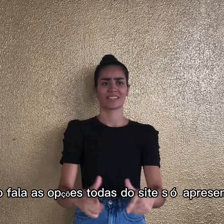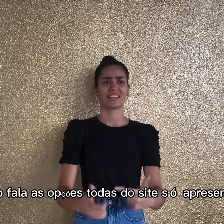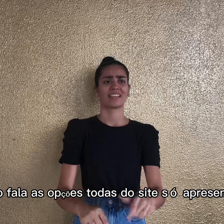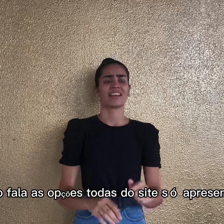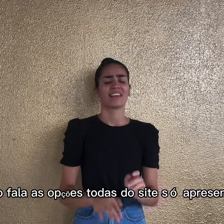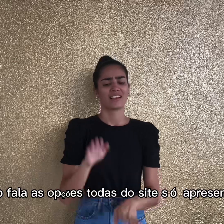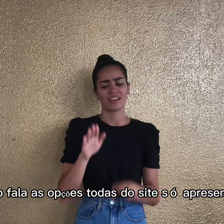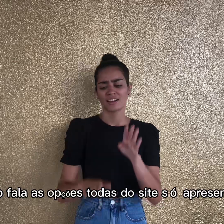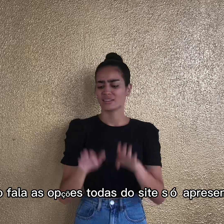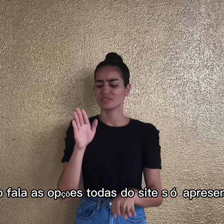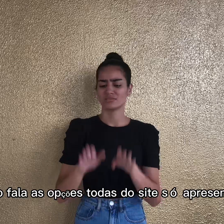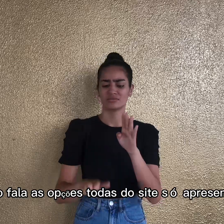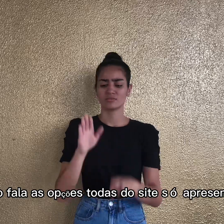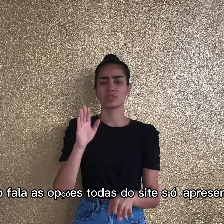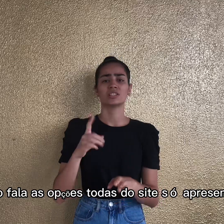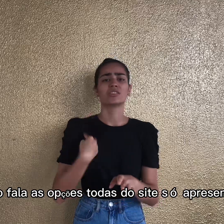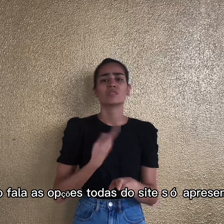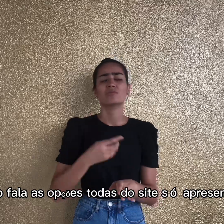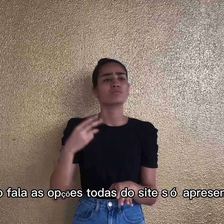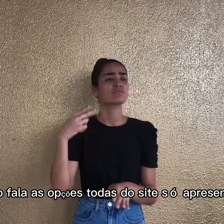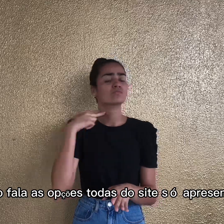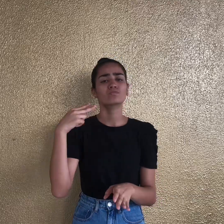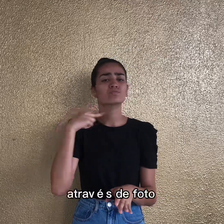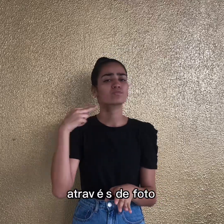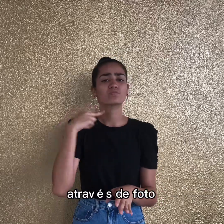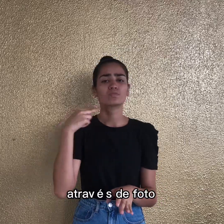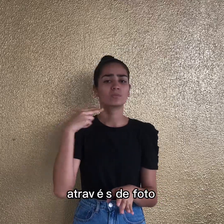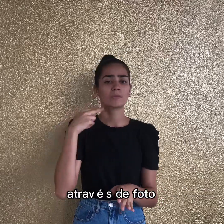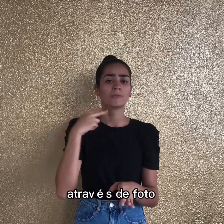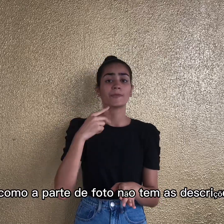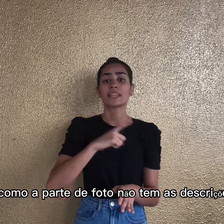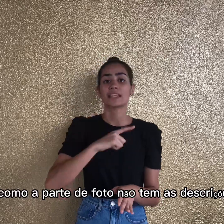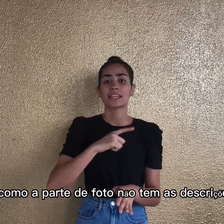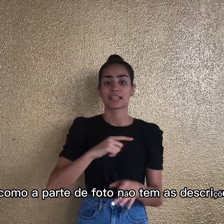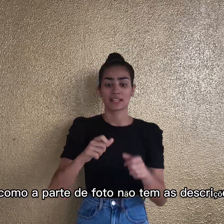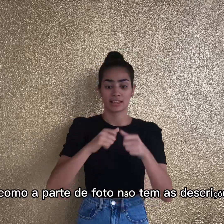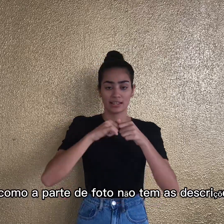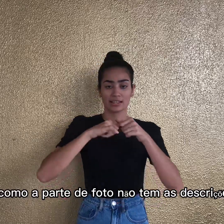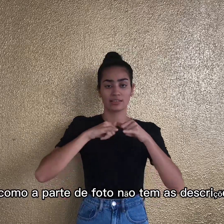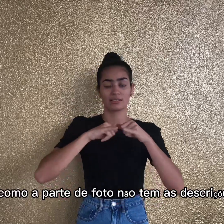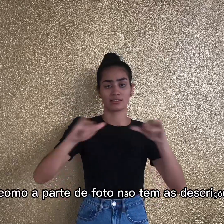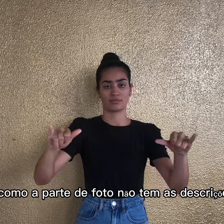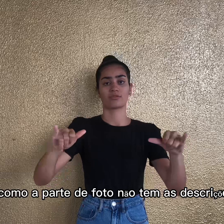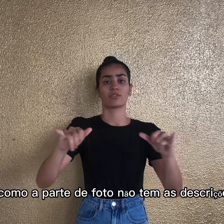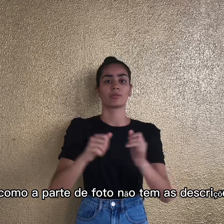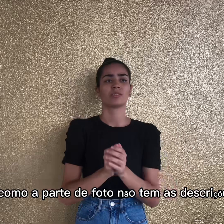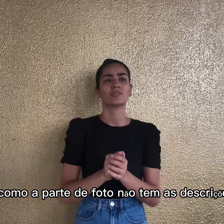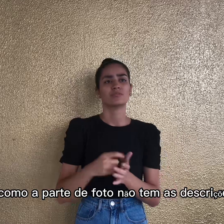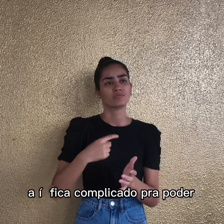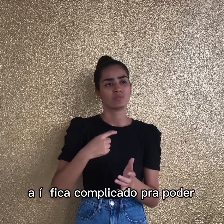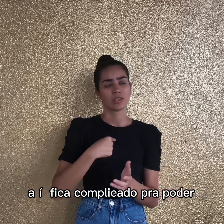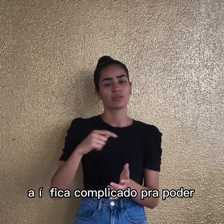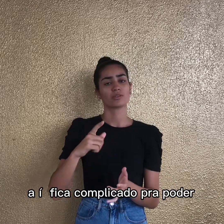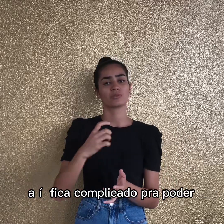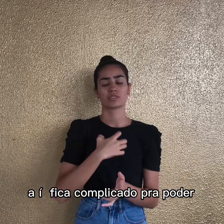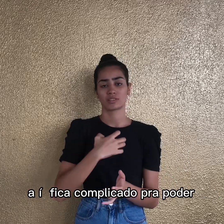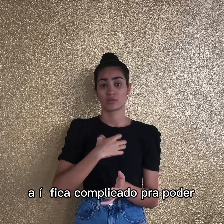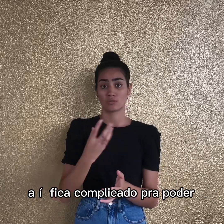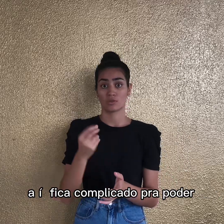opções todas do site, só apresenta através de foto, e como a parte de foto não tem as descrições, aí fica complicado